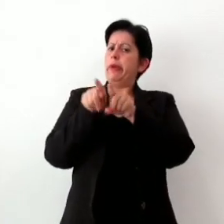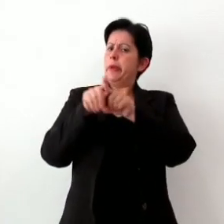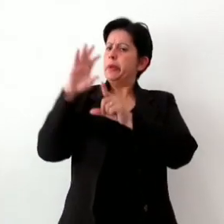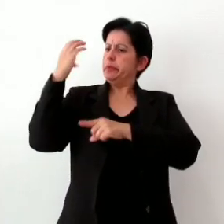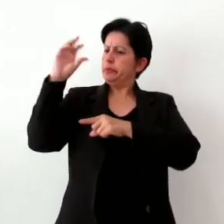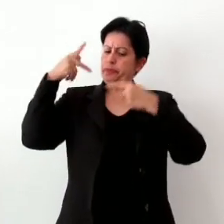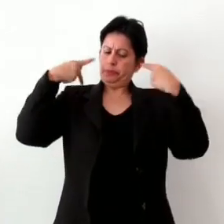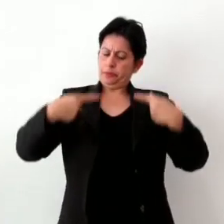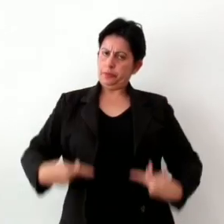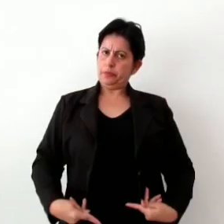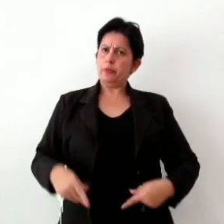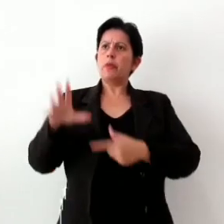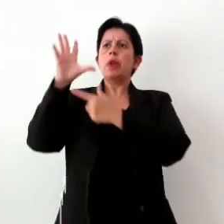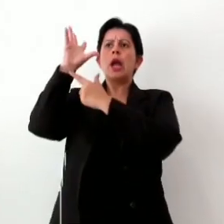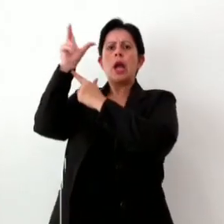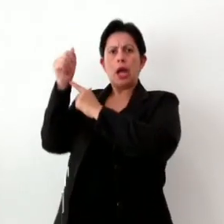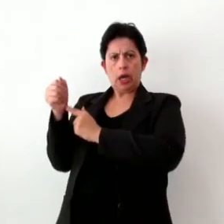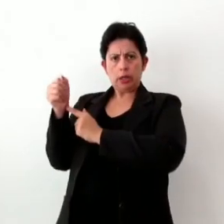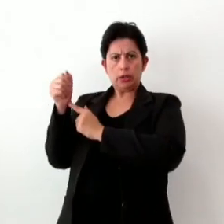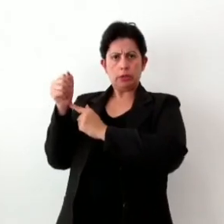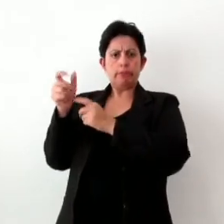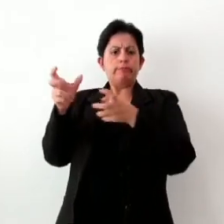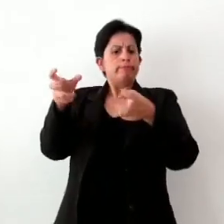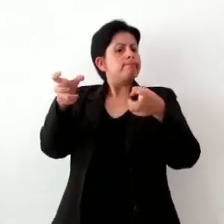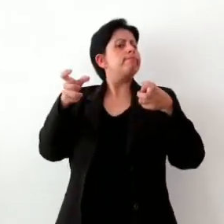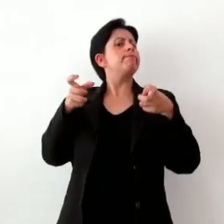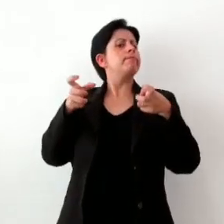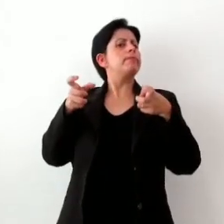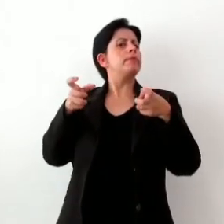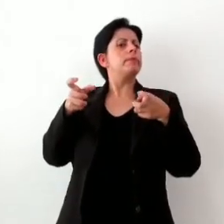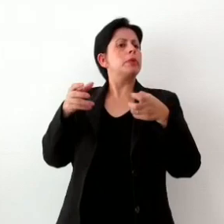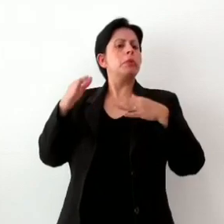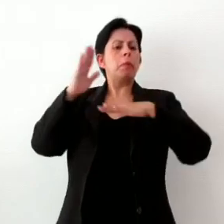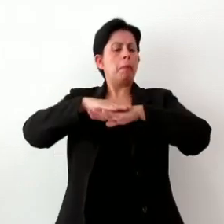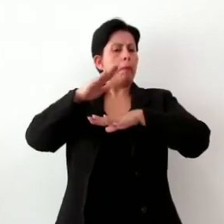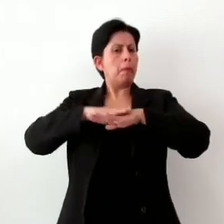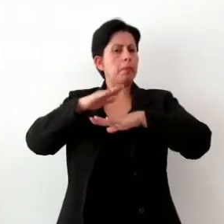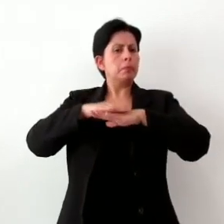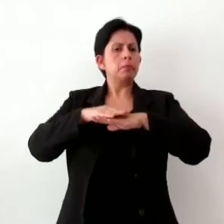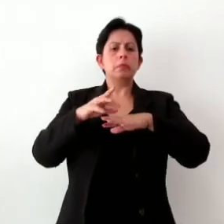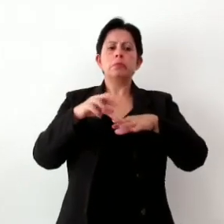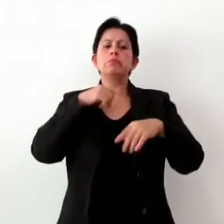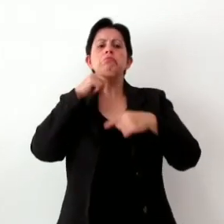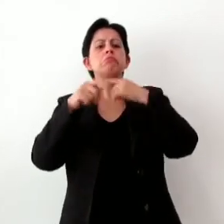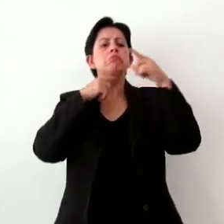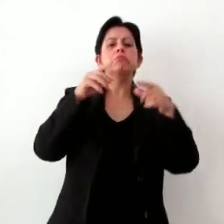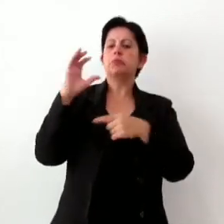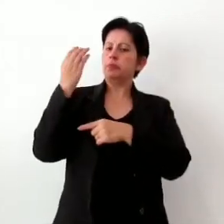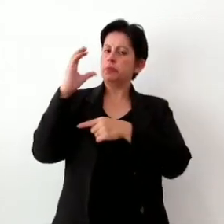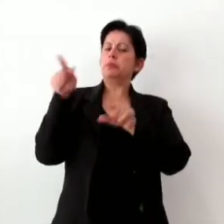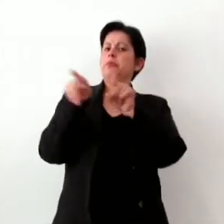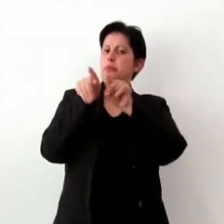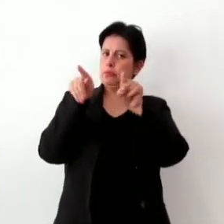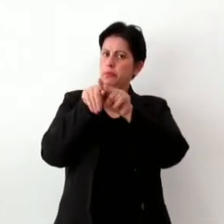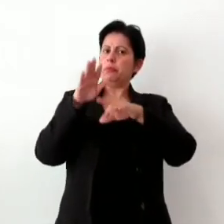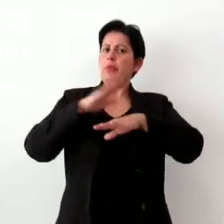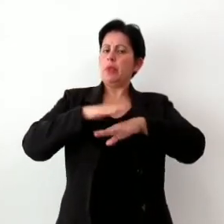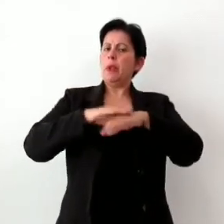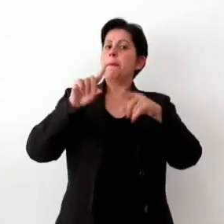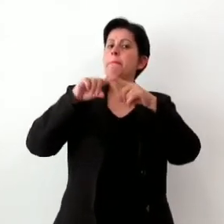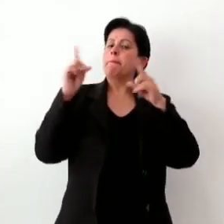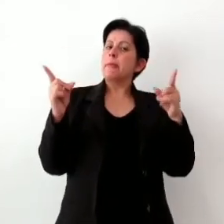humanas. Então, a arte ela se permite tratar de questões que a ciência também trata, mas de uma